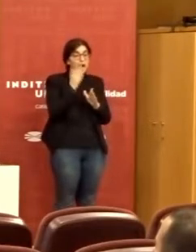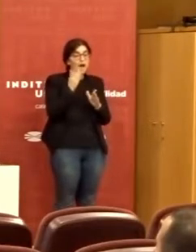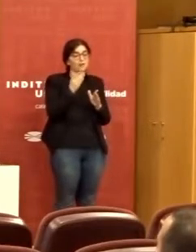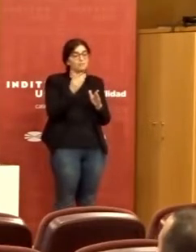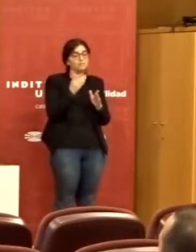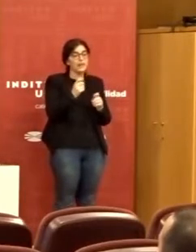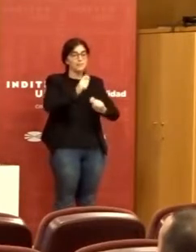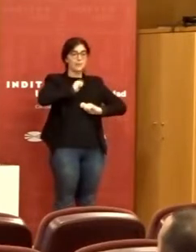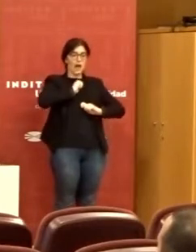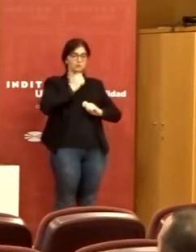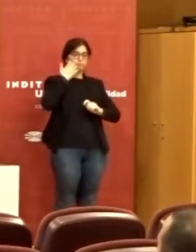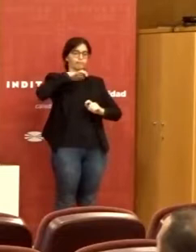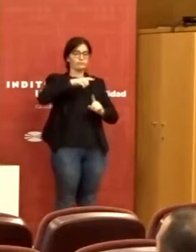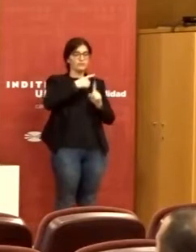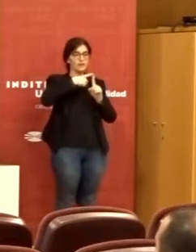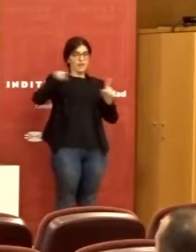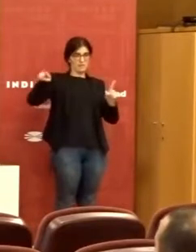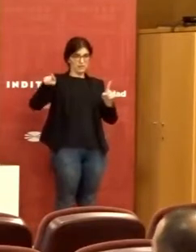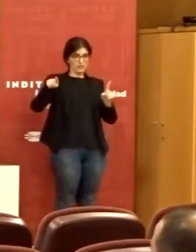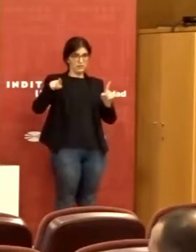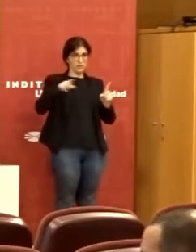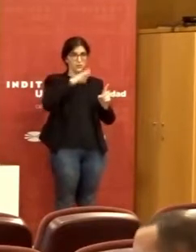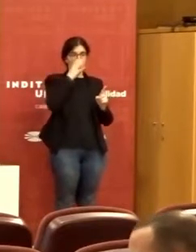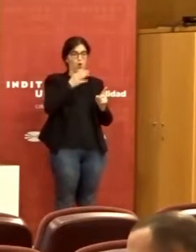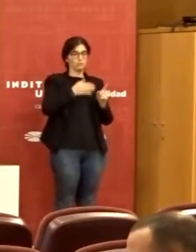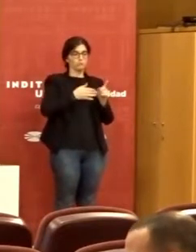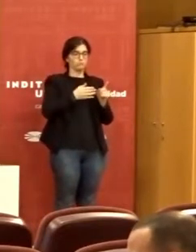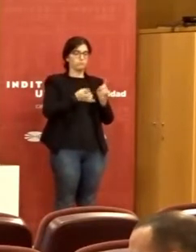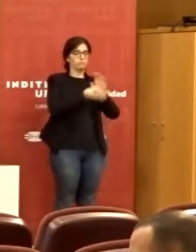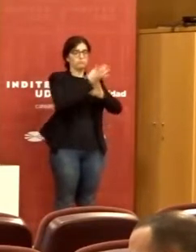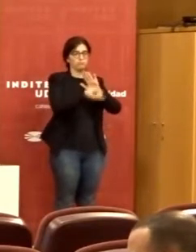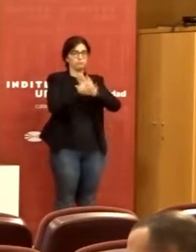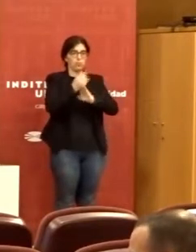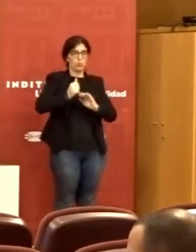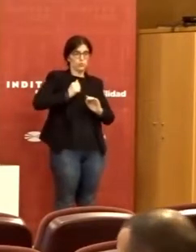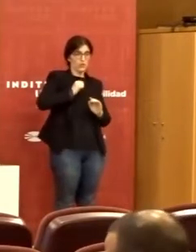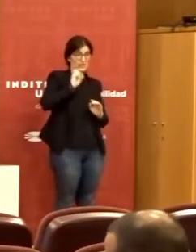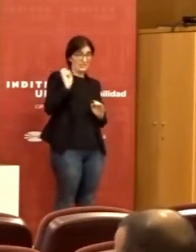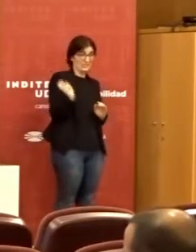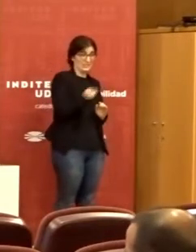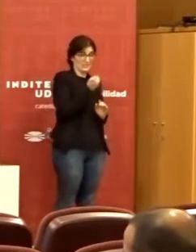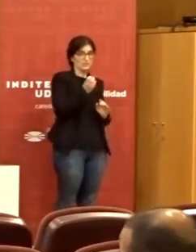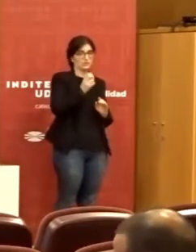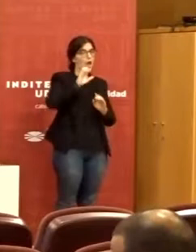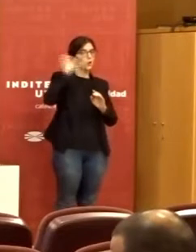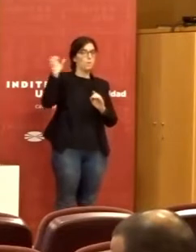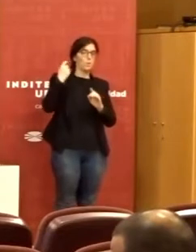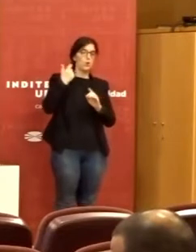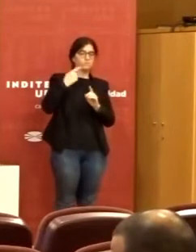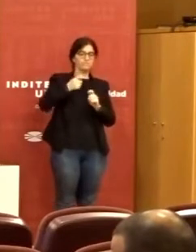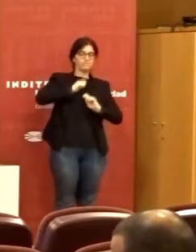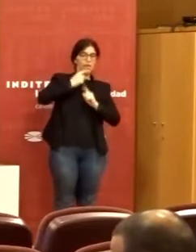otros países más lejanos, sino del entorno europeo. Pensemos que la LISMI, que fue la